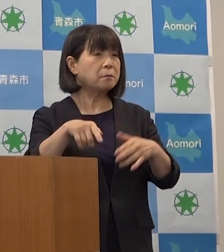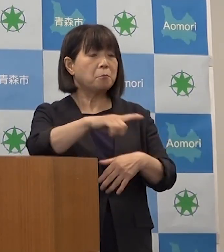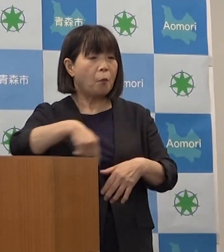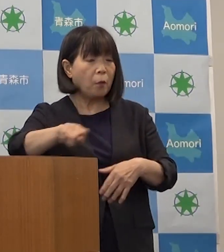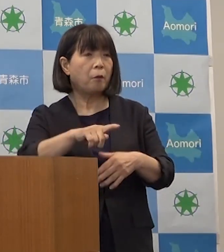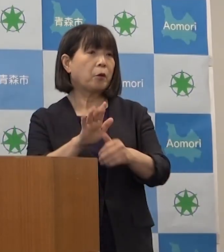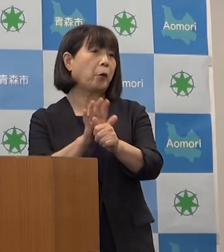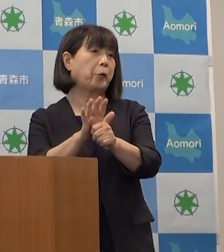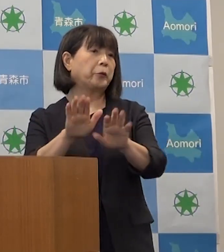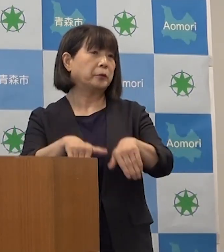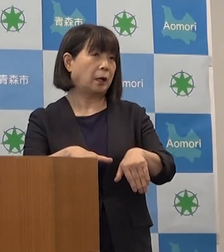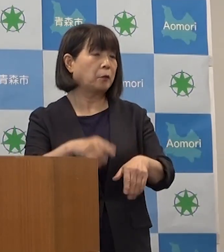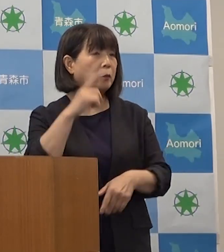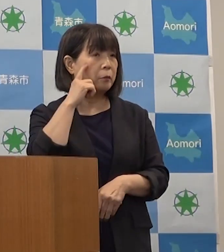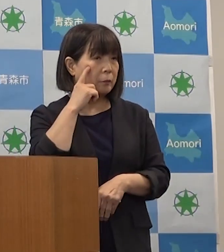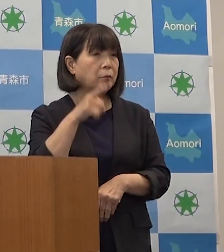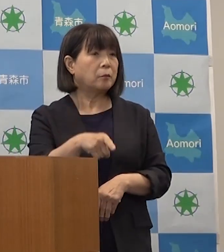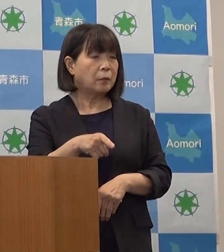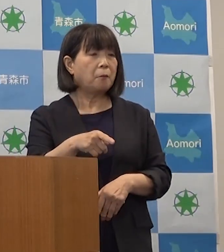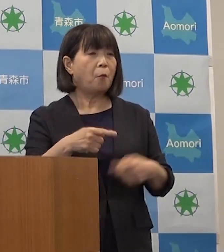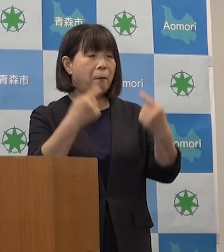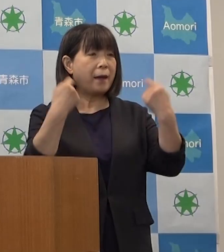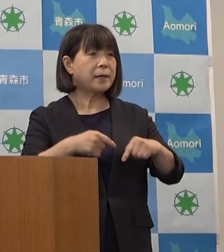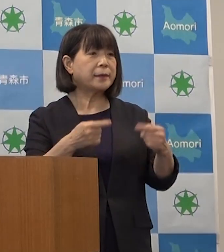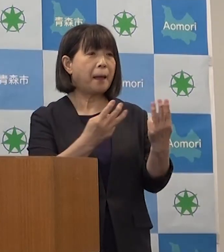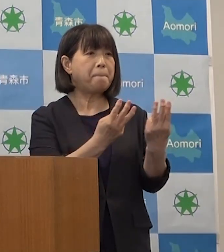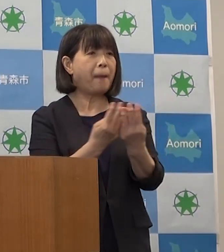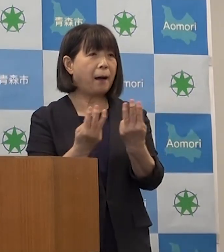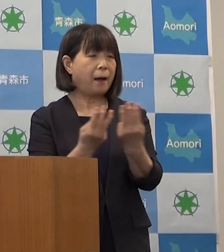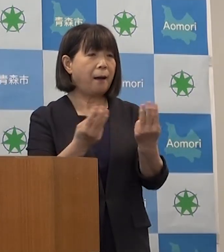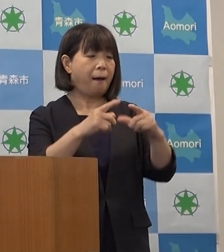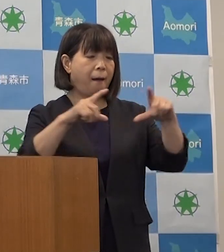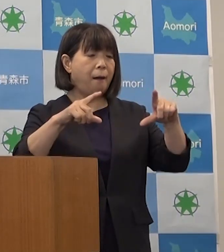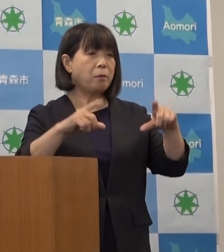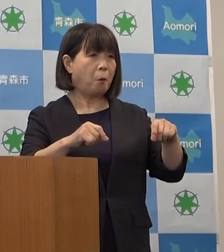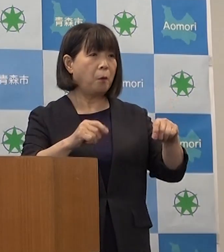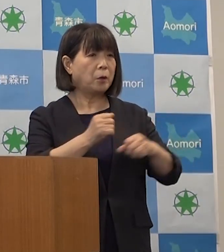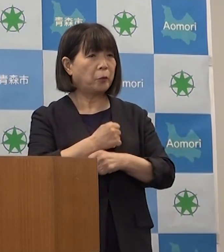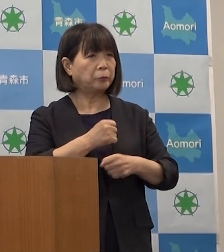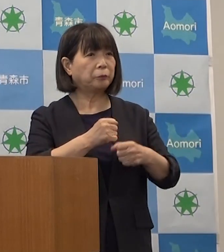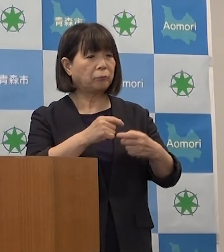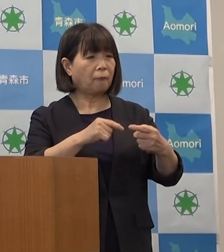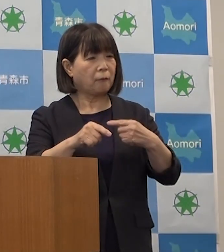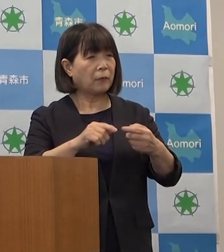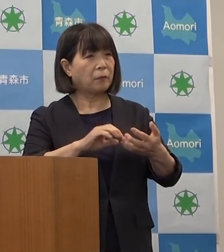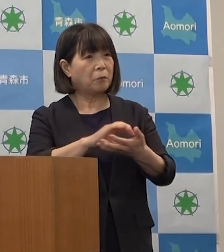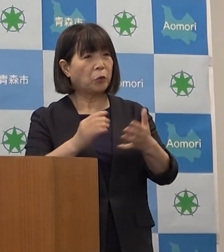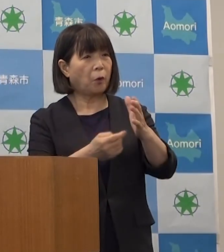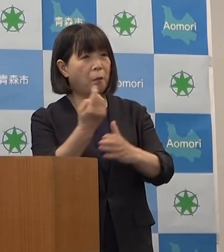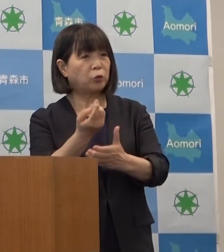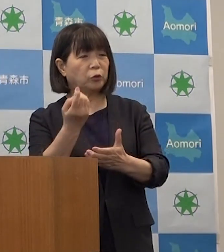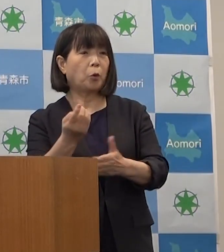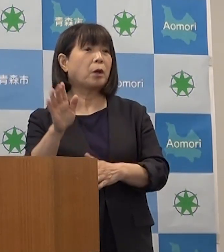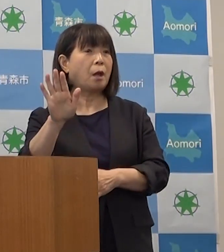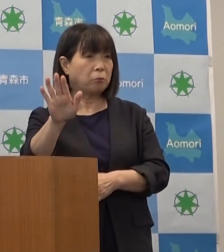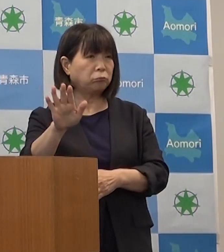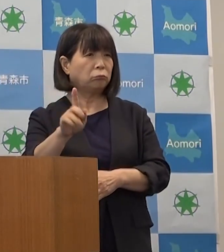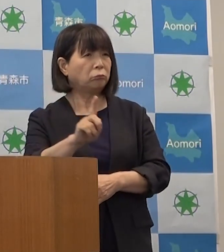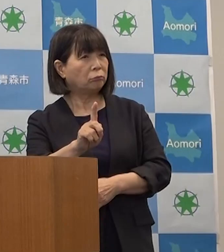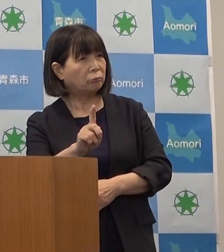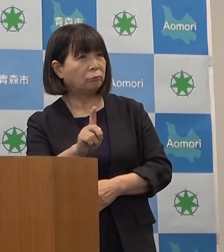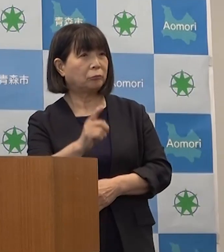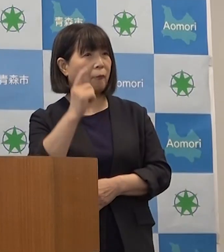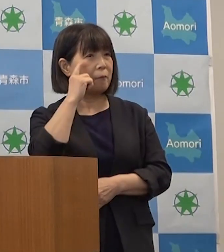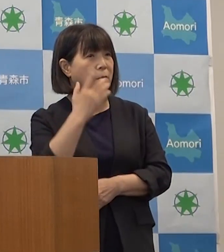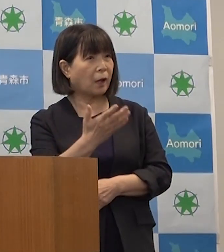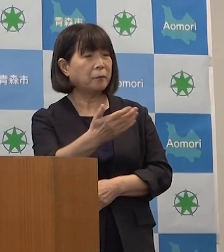ようなマイナンバーカードの信用性に関わることが相次いでいる状況について、この市長としてどのようにお考えでしょうか。 はい、当然のこと